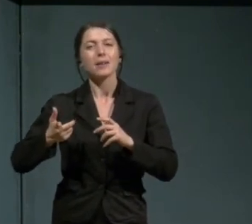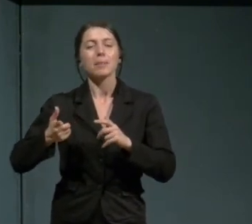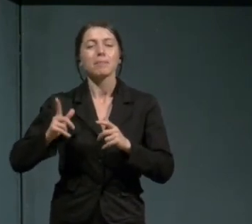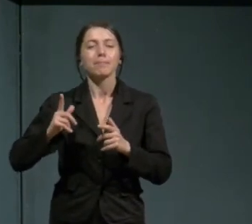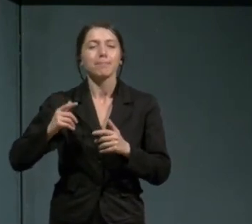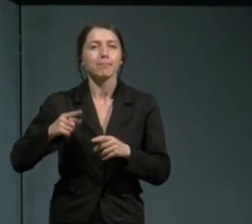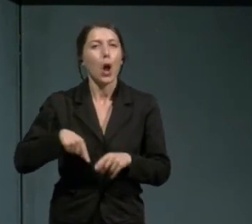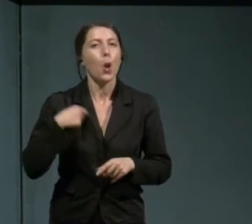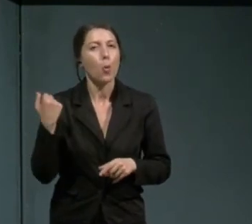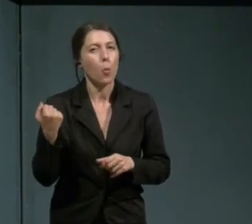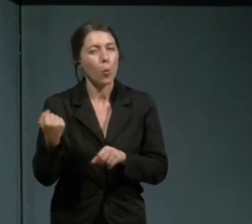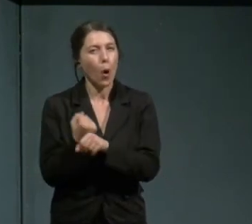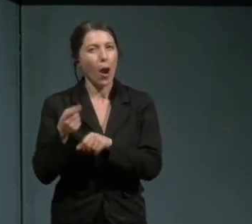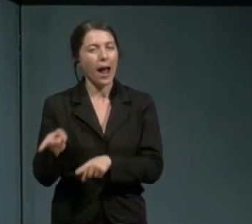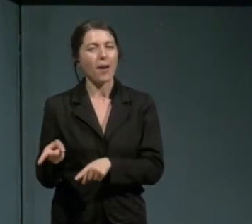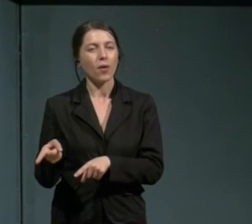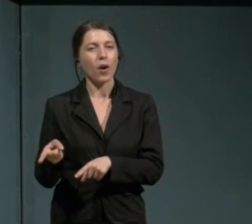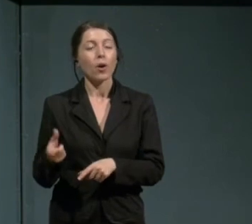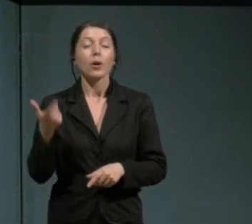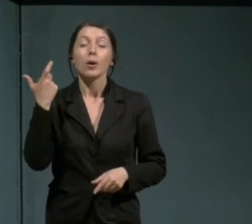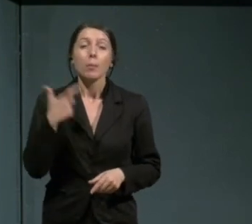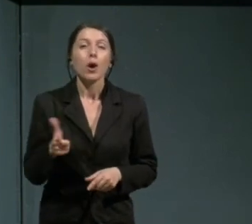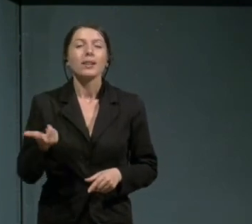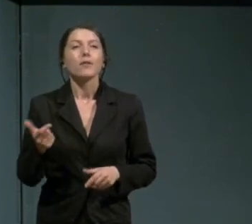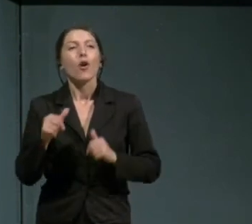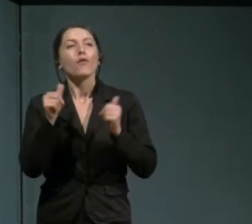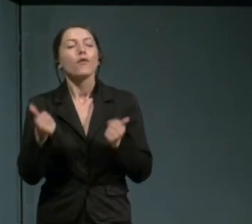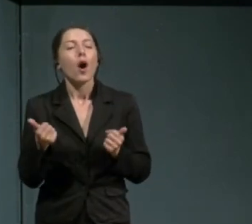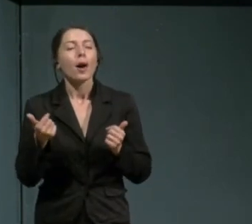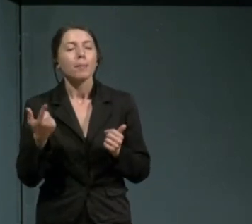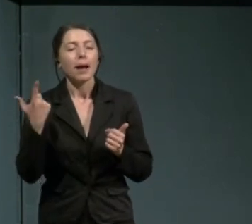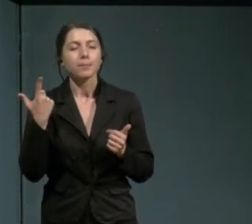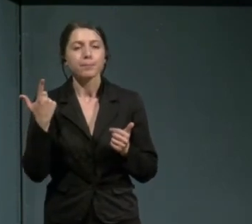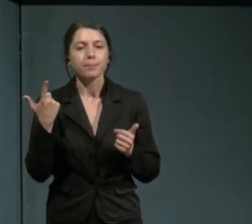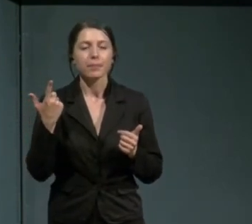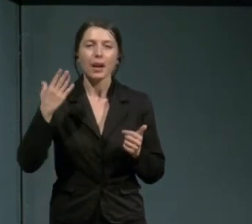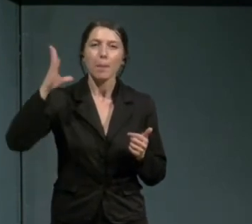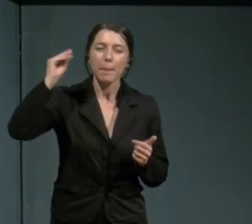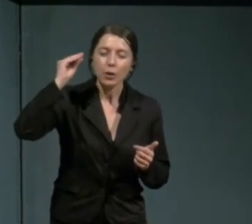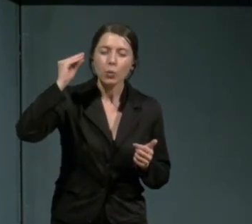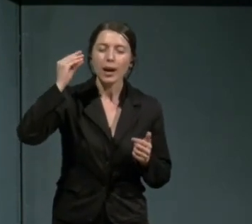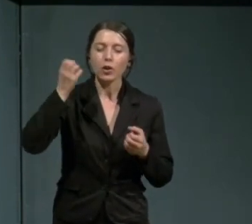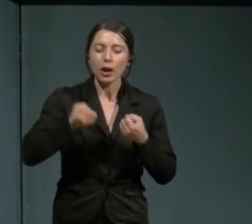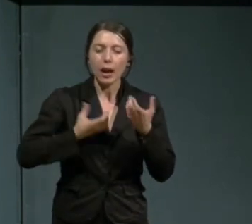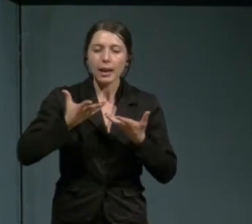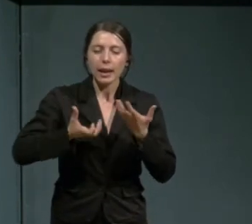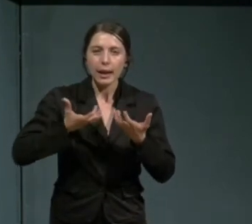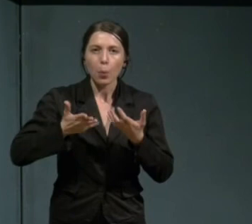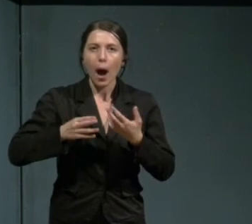lunga un accompagnamento molto lungo perché c'è una sorta di sedimentazione di maturazione del linguaggio